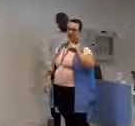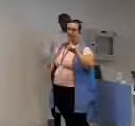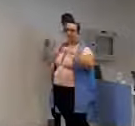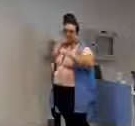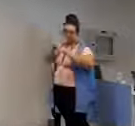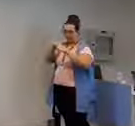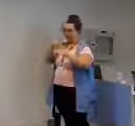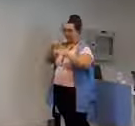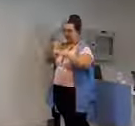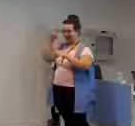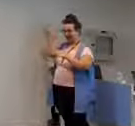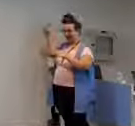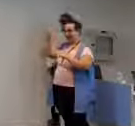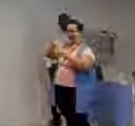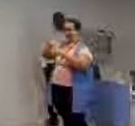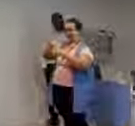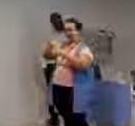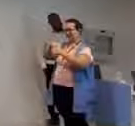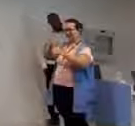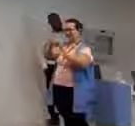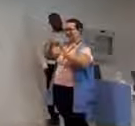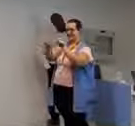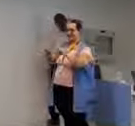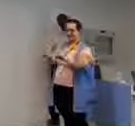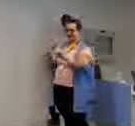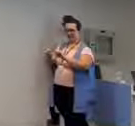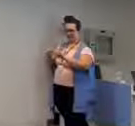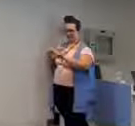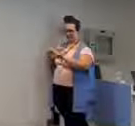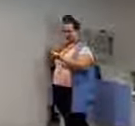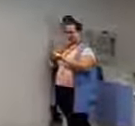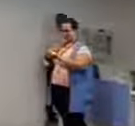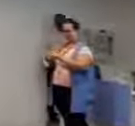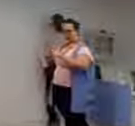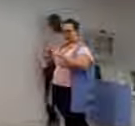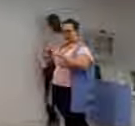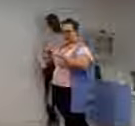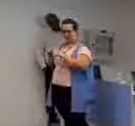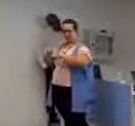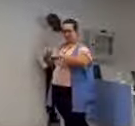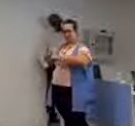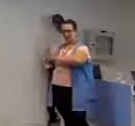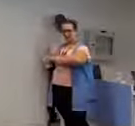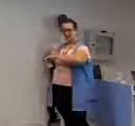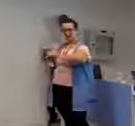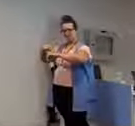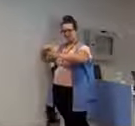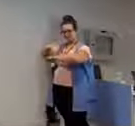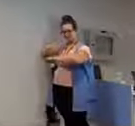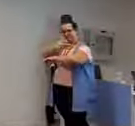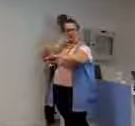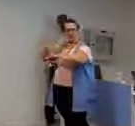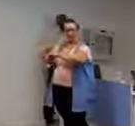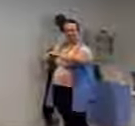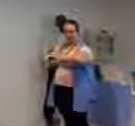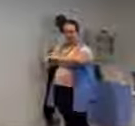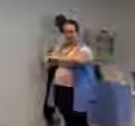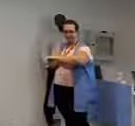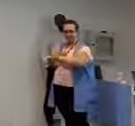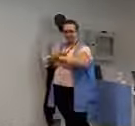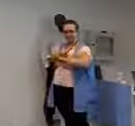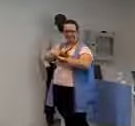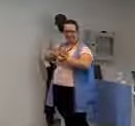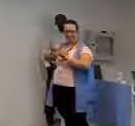inteligência de processo, que vai ser automaticamente reconhecida pelo software de corte a fio, de torneamento ou de usinagem, que vai se valer